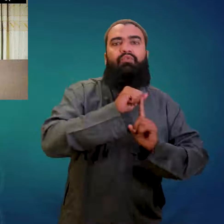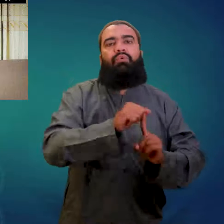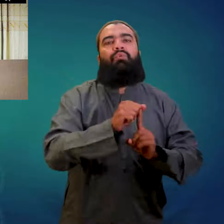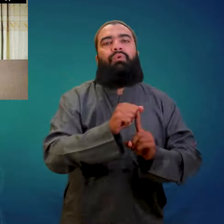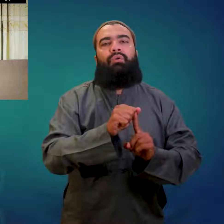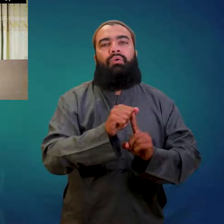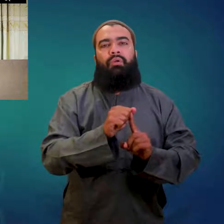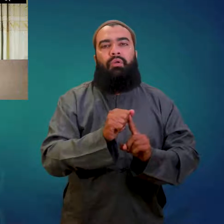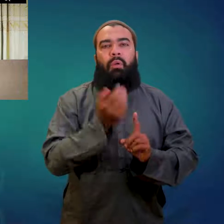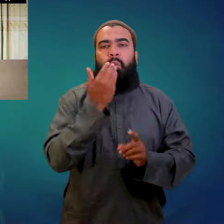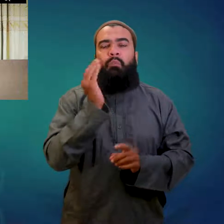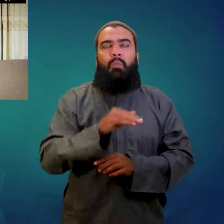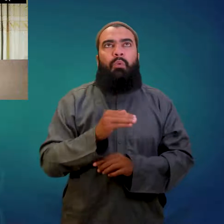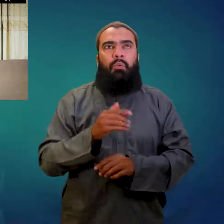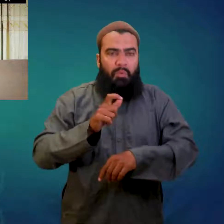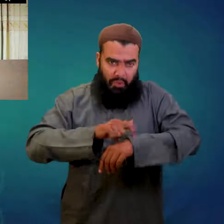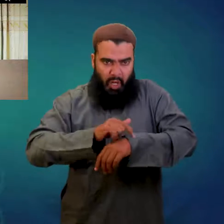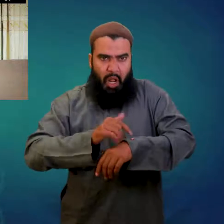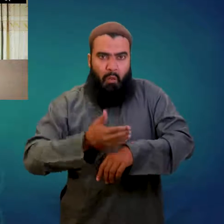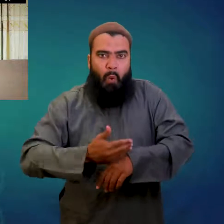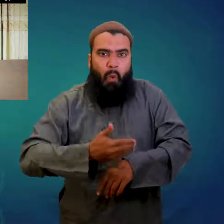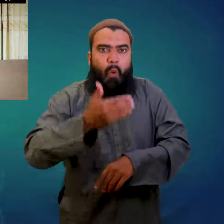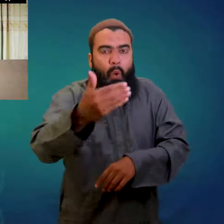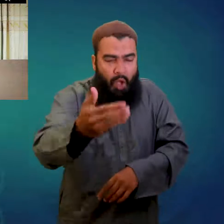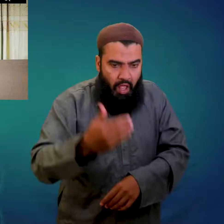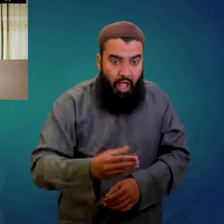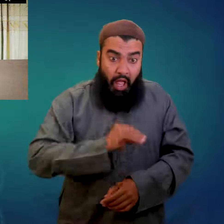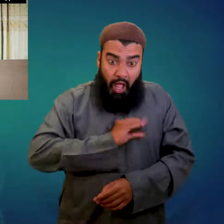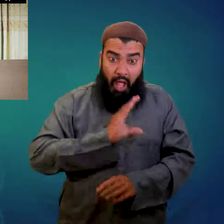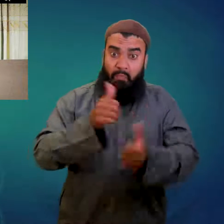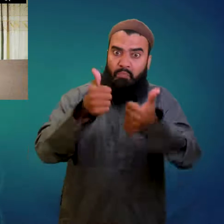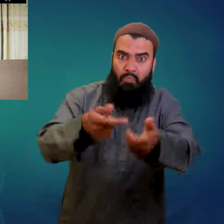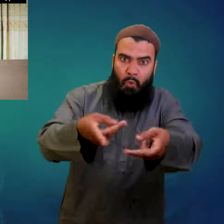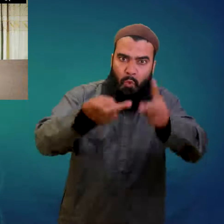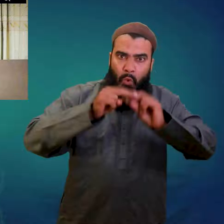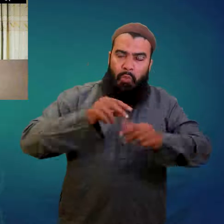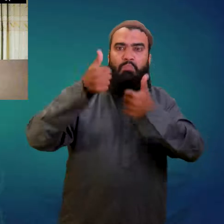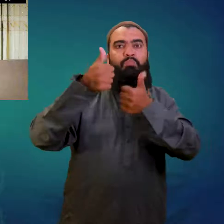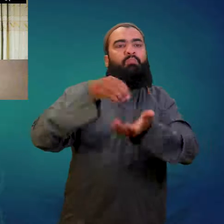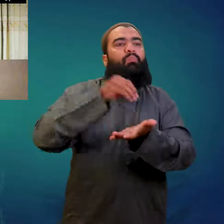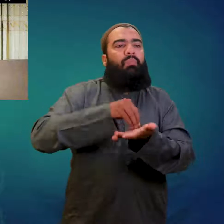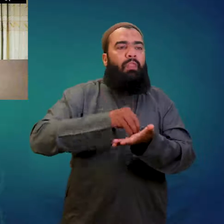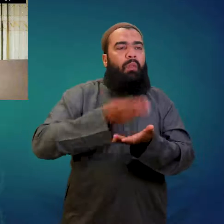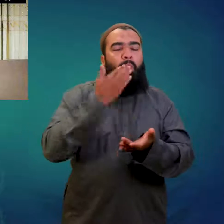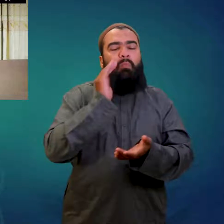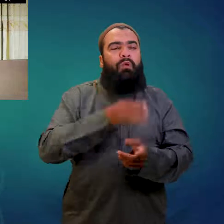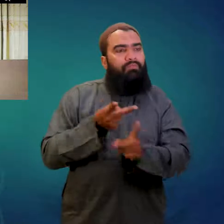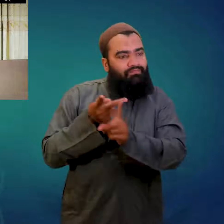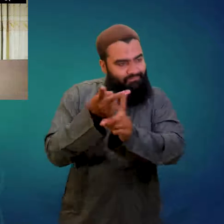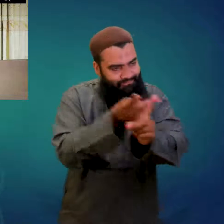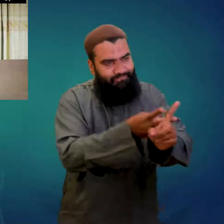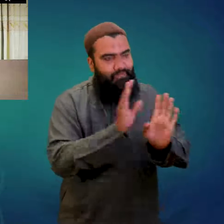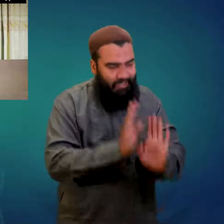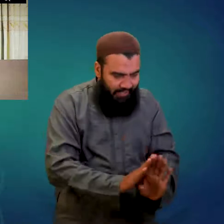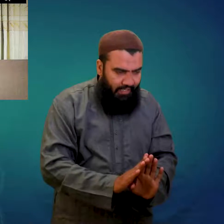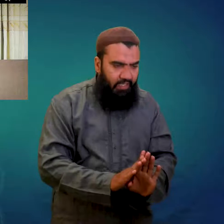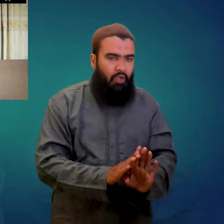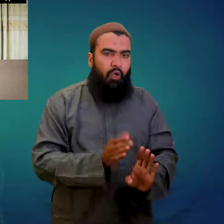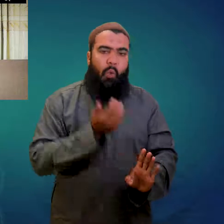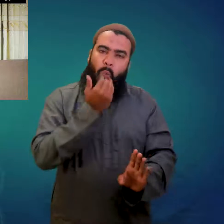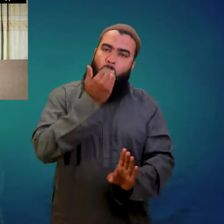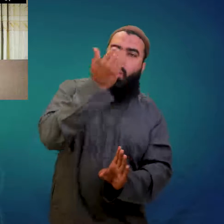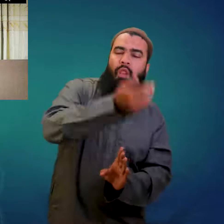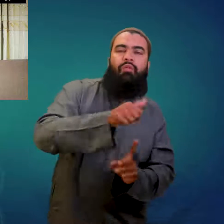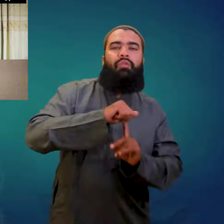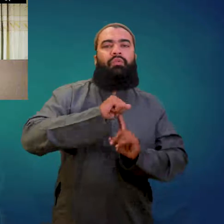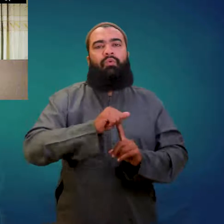یعنی موقع ایسا نہیں آیا ہوتا کہ اس پر وہ عمل کر سکیں، تو واعظ و نصیحت میں اس چیز کا تذکرہ وہ کرتے ہیں، لیکن وقت